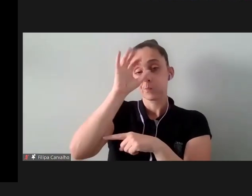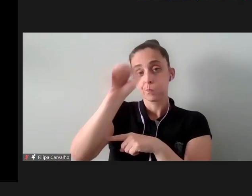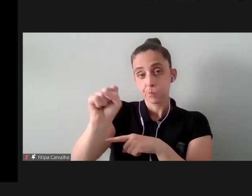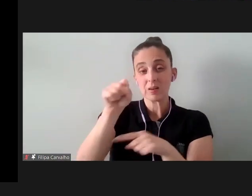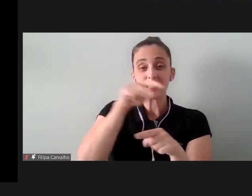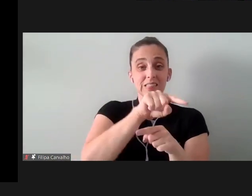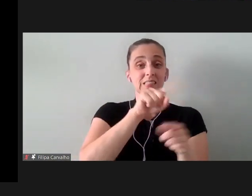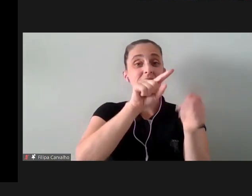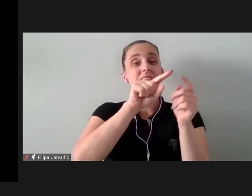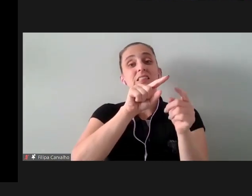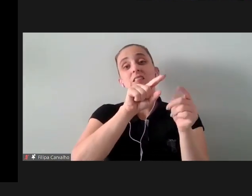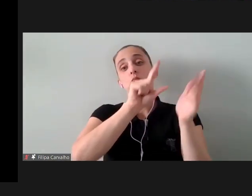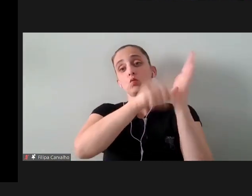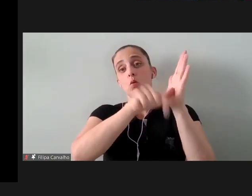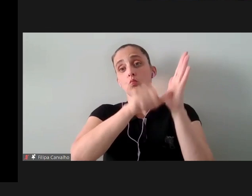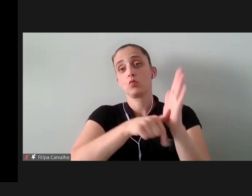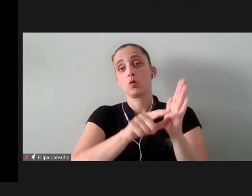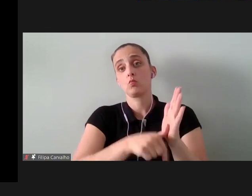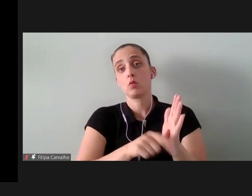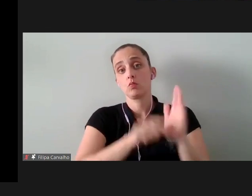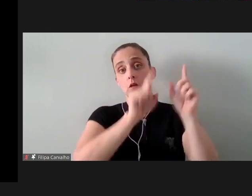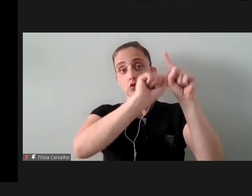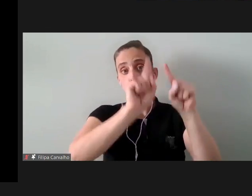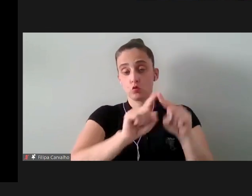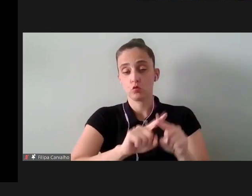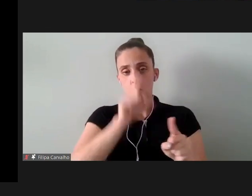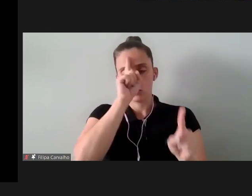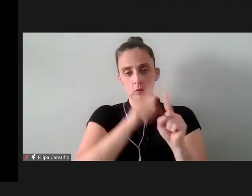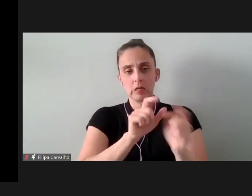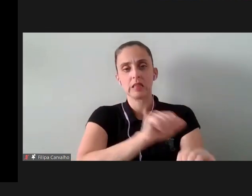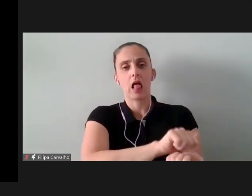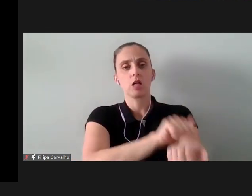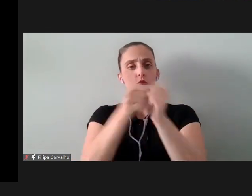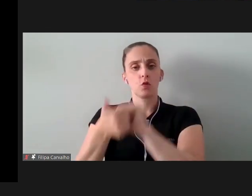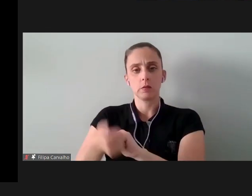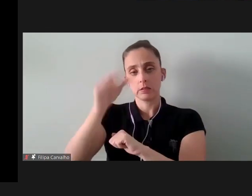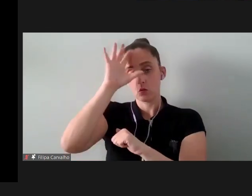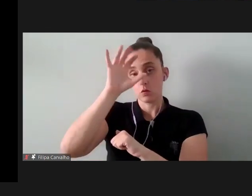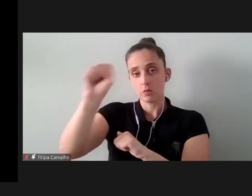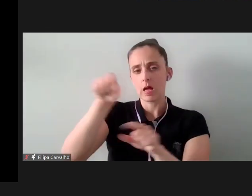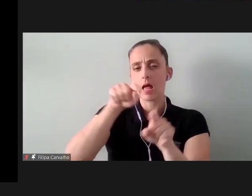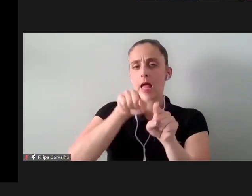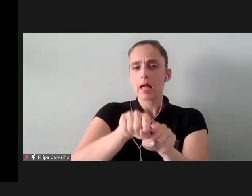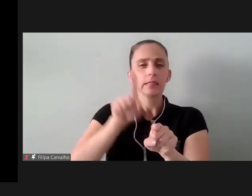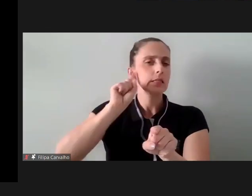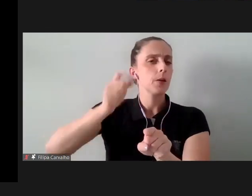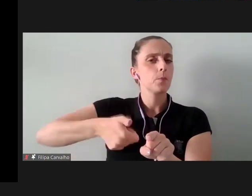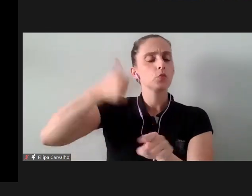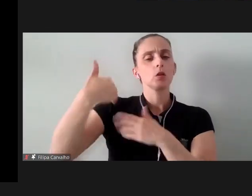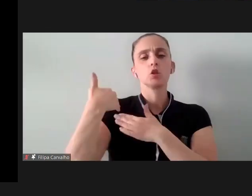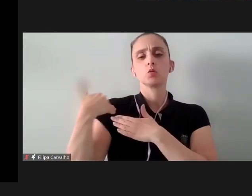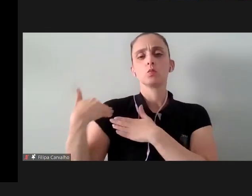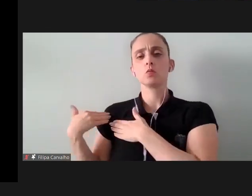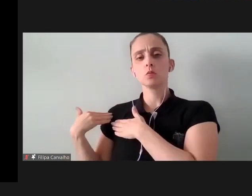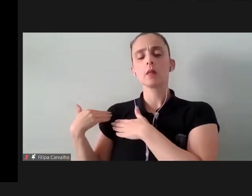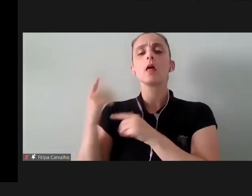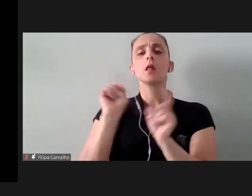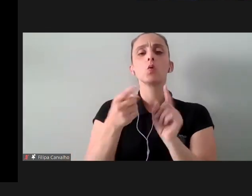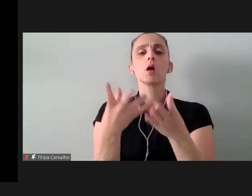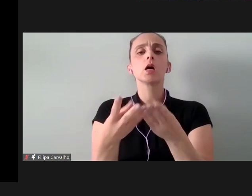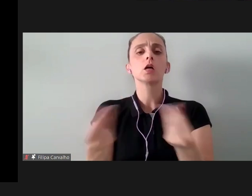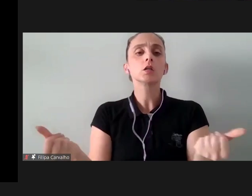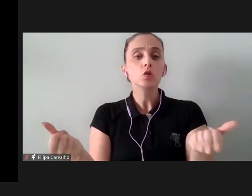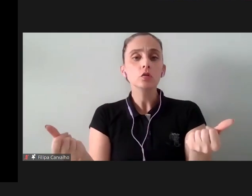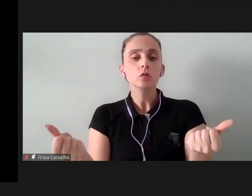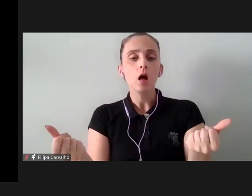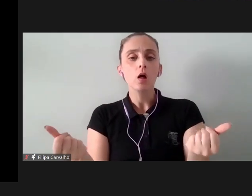projetos realizados nessa frente de trabalho de transformação governamental, eles têm um maior compromisso com a solução